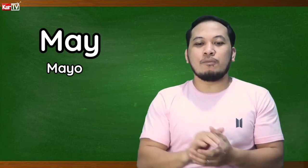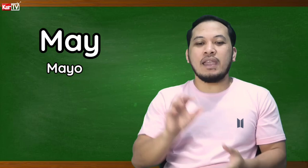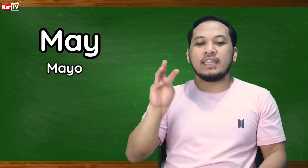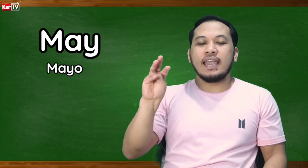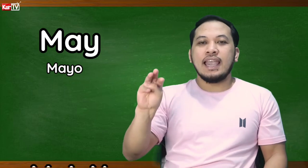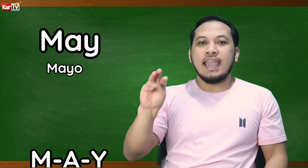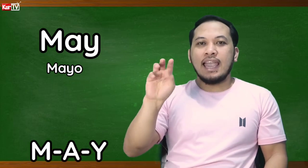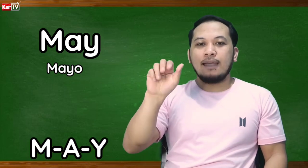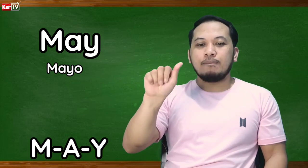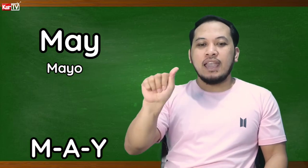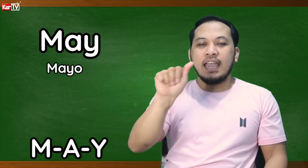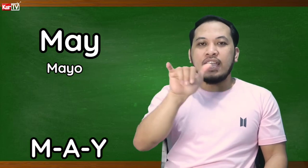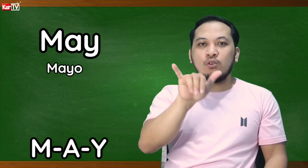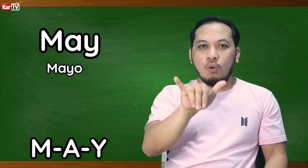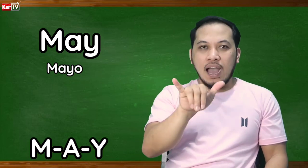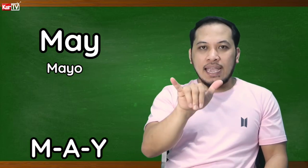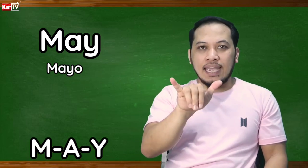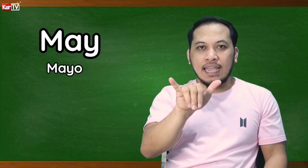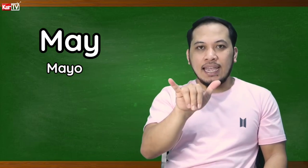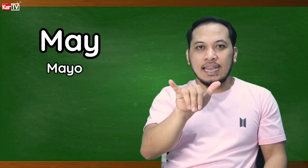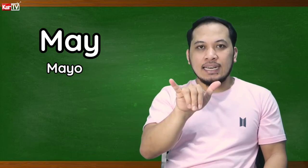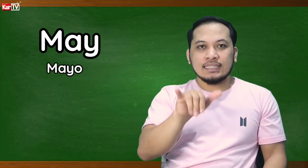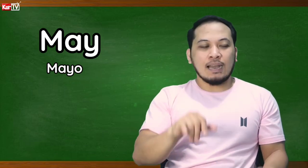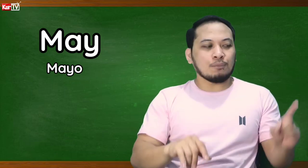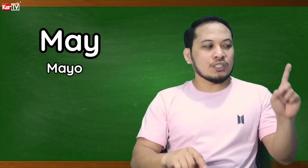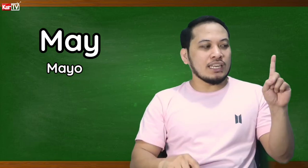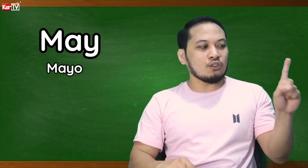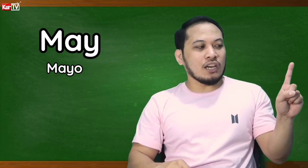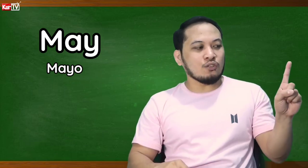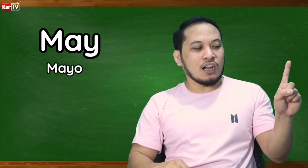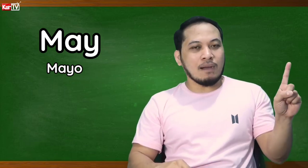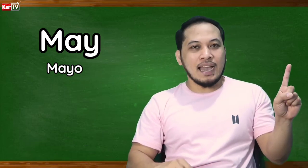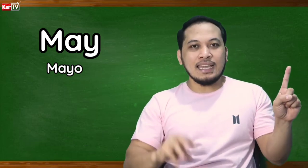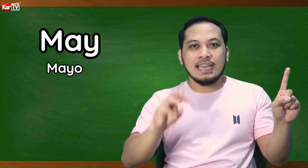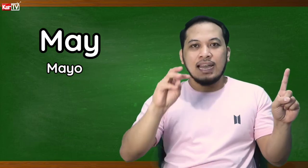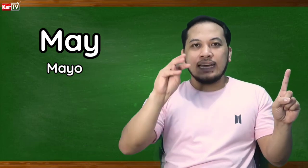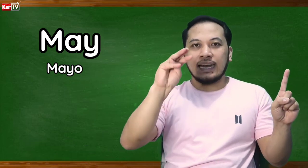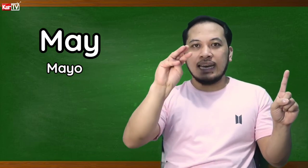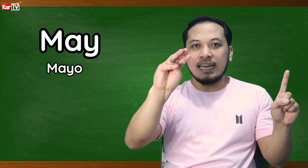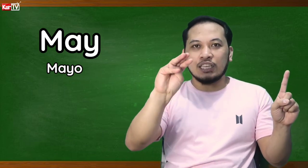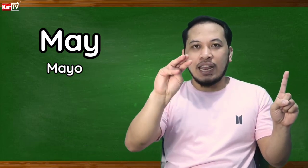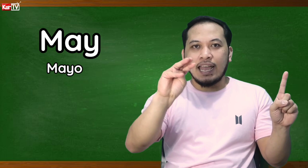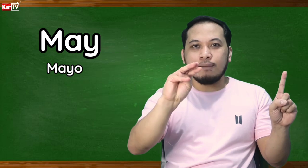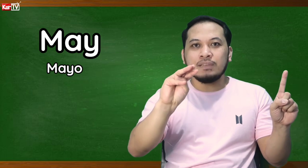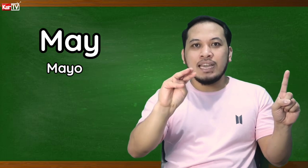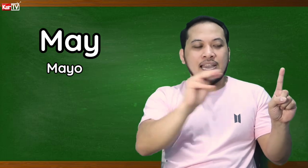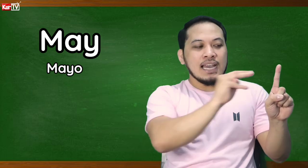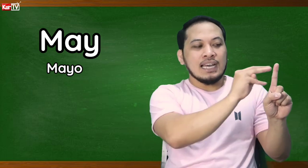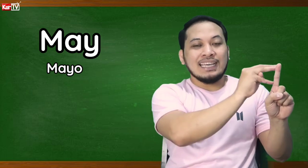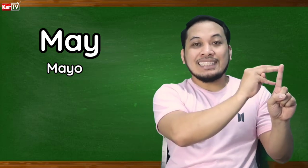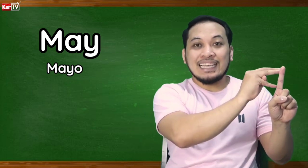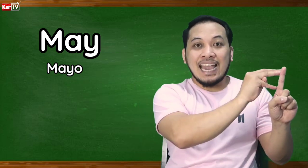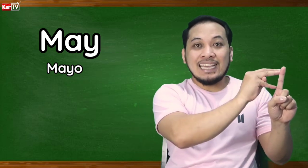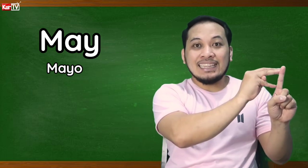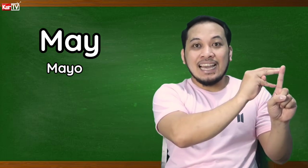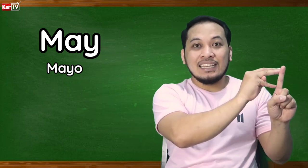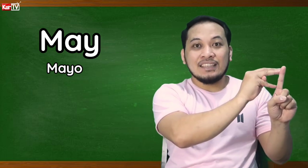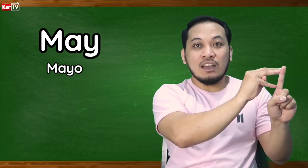May. M-A-Y. Tapos, ganito lang yung kamay. Naka-letter M. Slide na